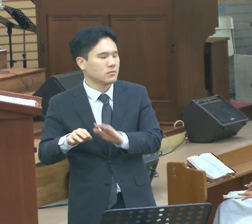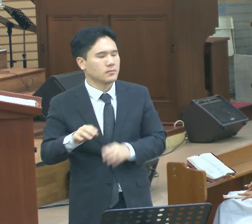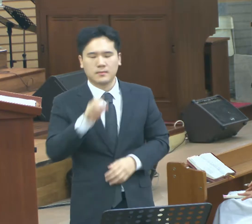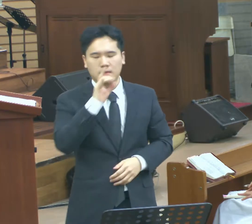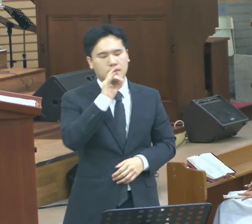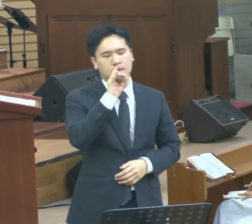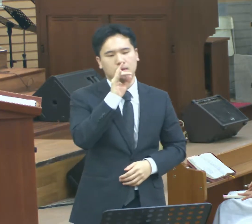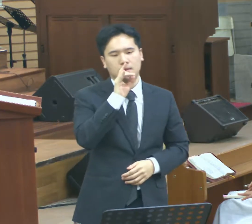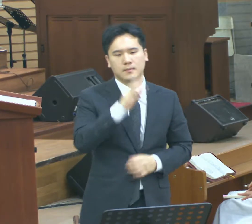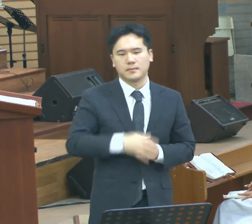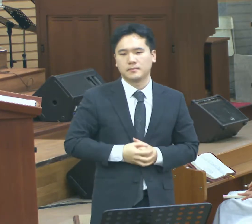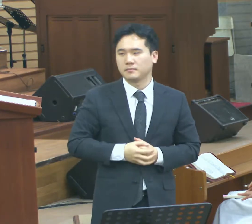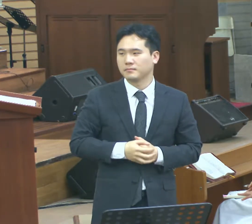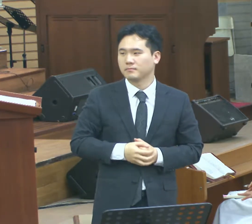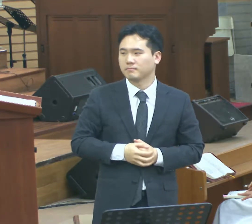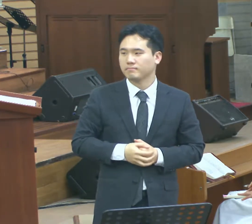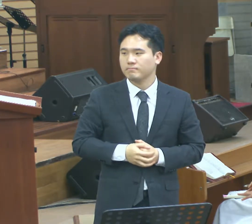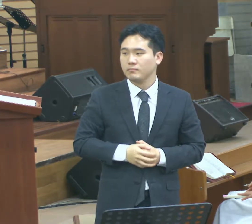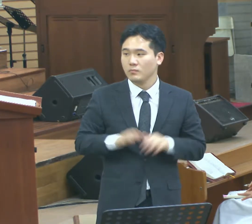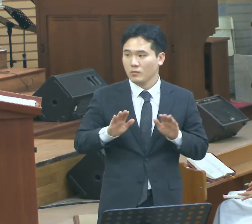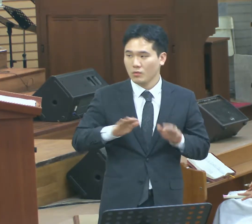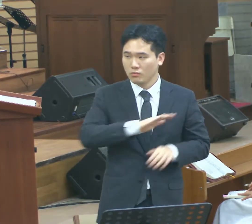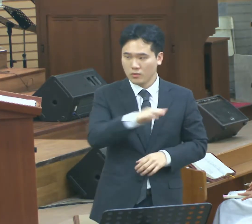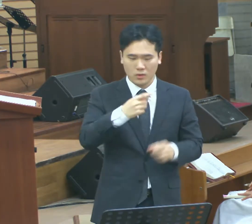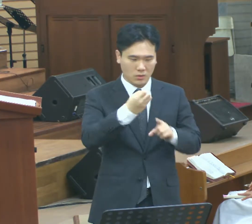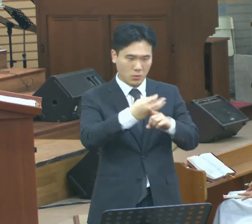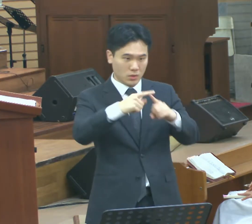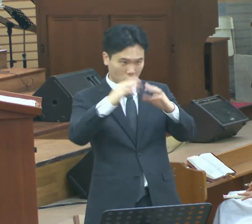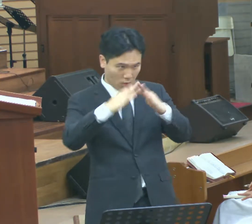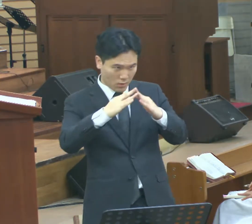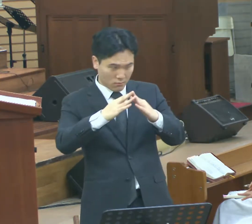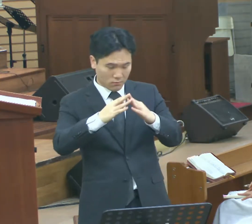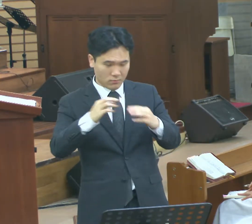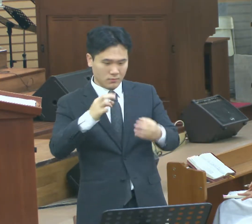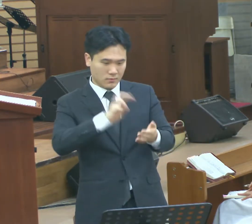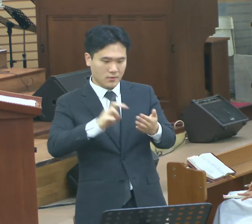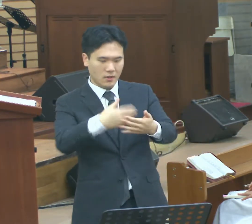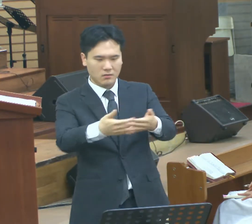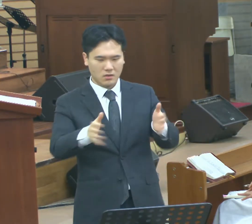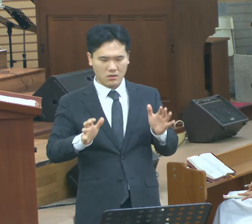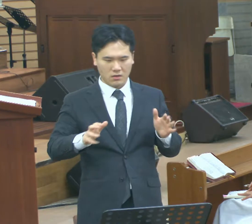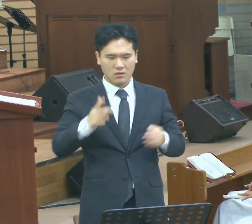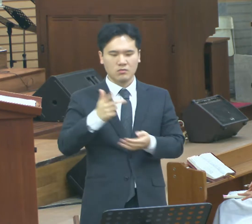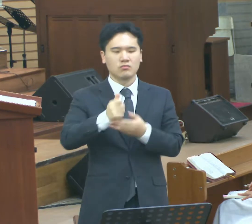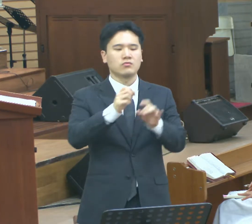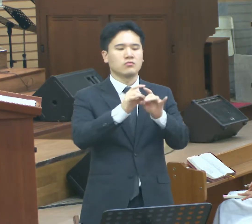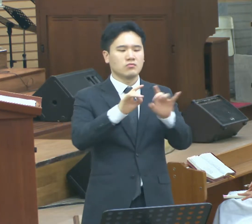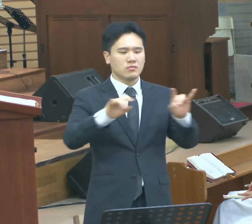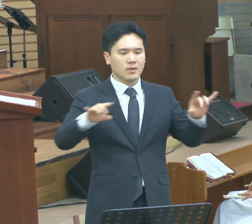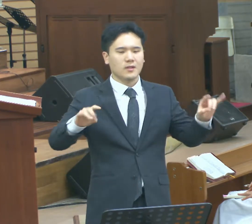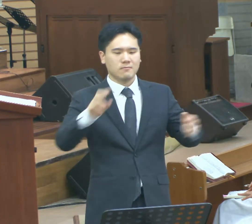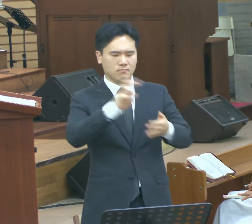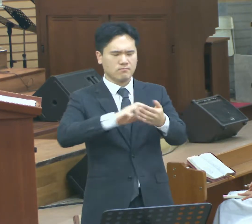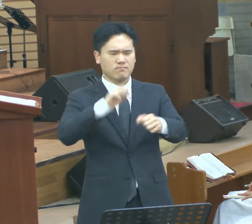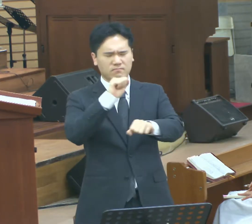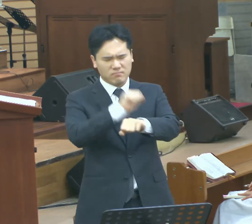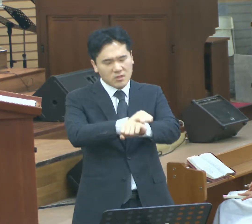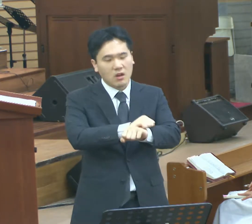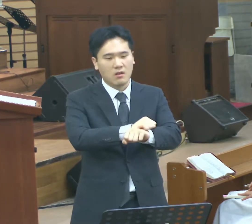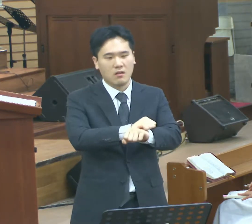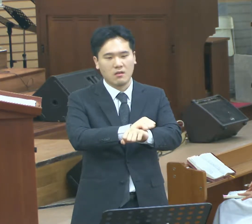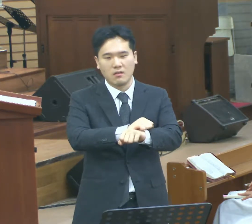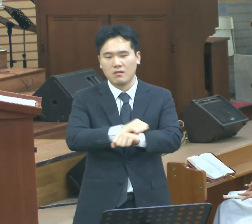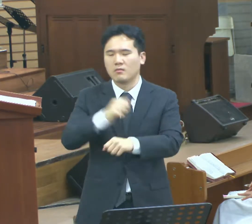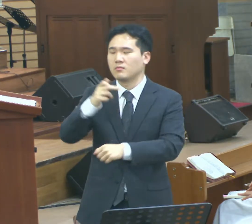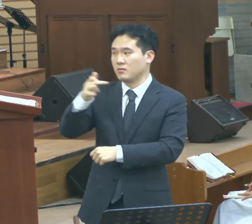우리 찬양대가 주일마다 찬양을 참 잘하세요. 근데 크신 하나님께 그렇게 해야 되는